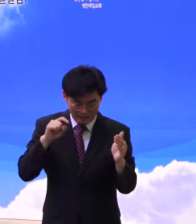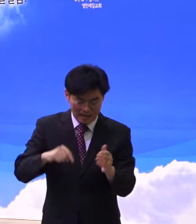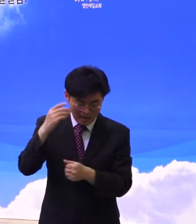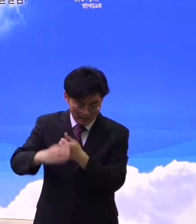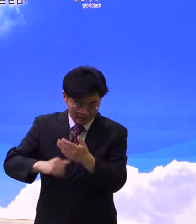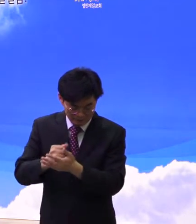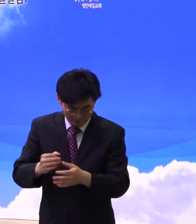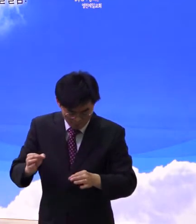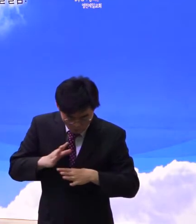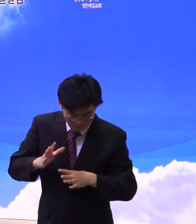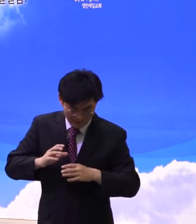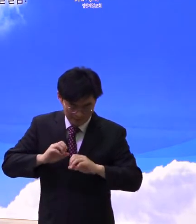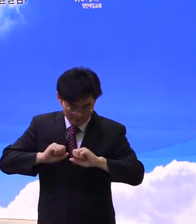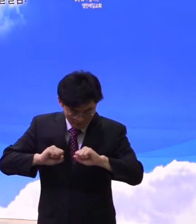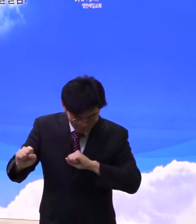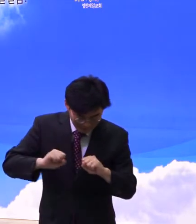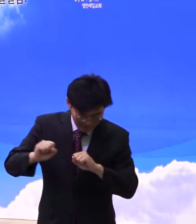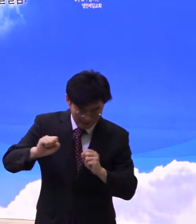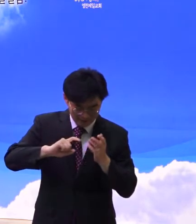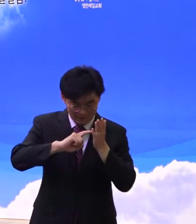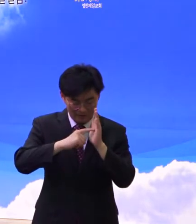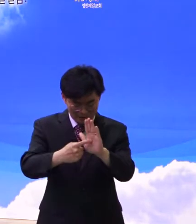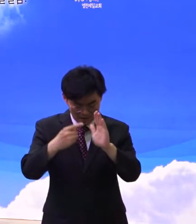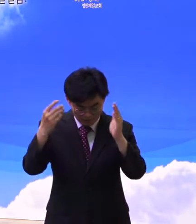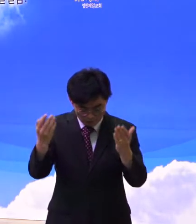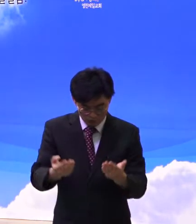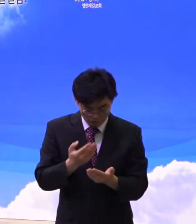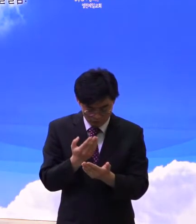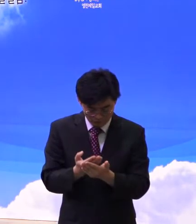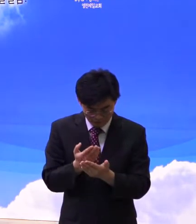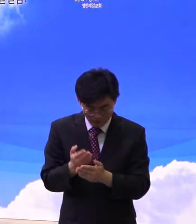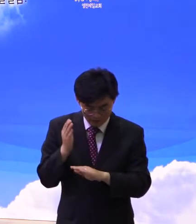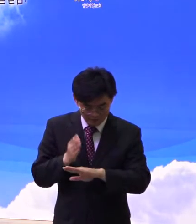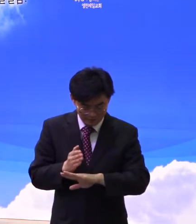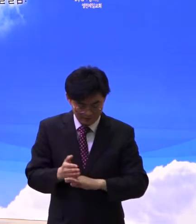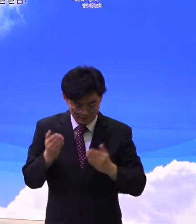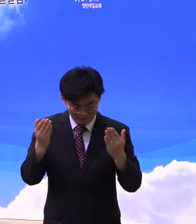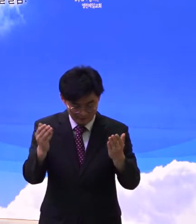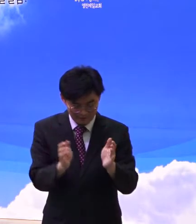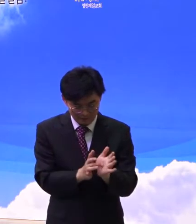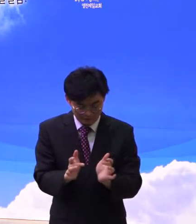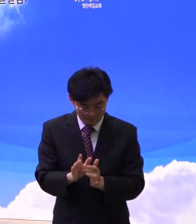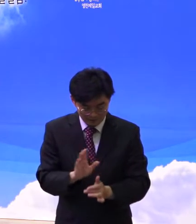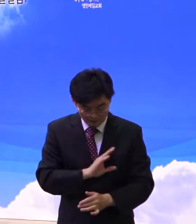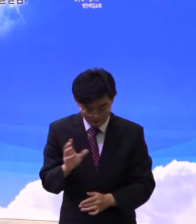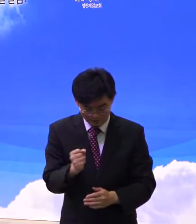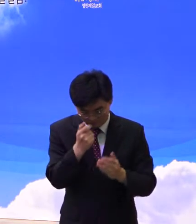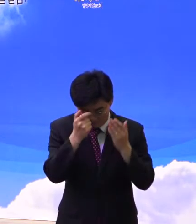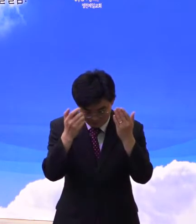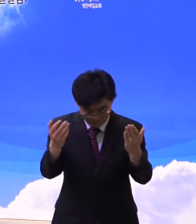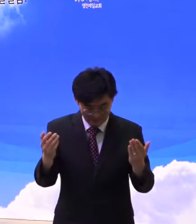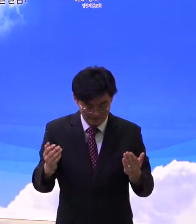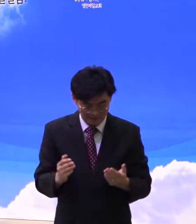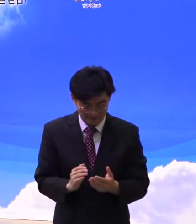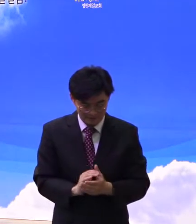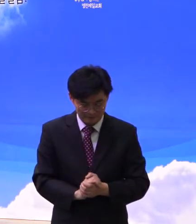이루어짐을 날마다 보게 하여 주시옵소서. 감사드리며 예수님의 이름으로 기도합니다.